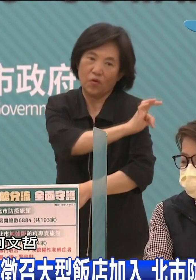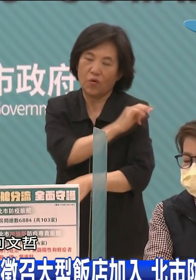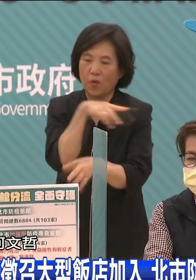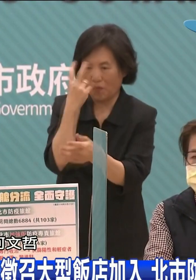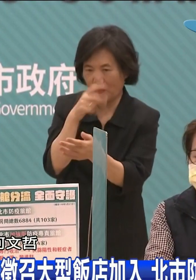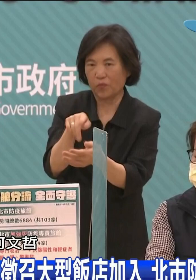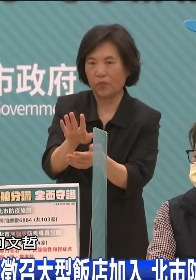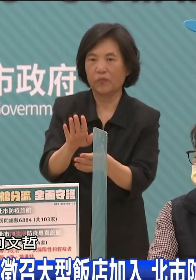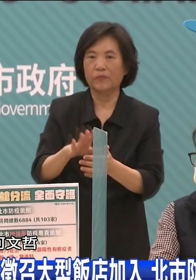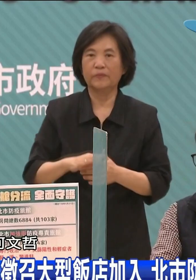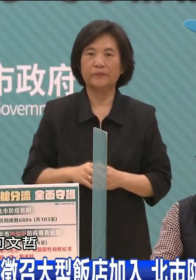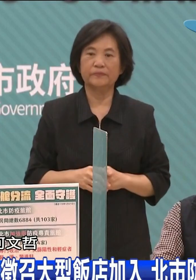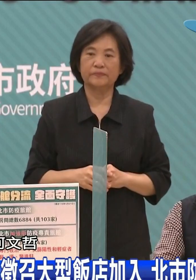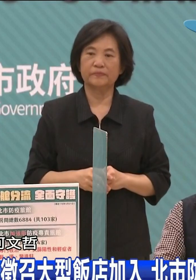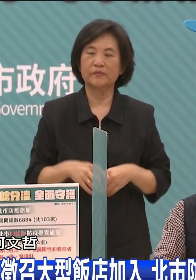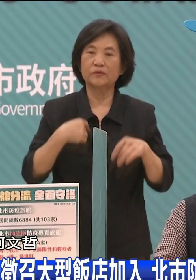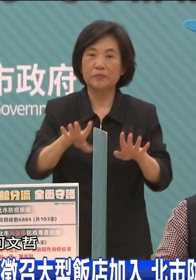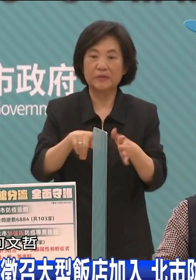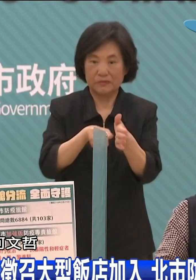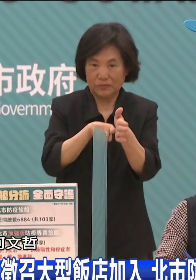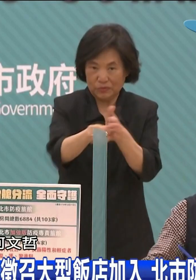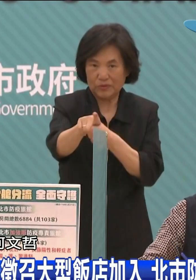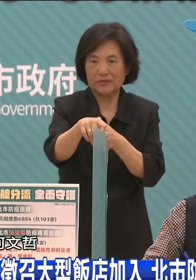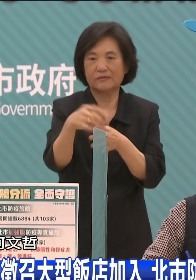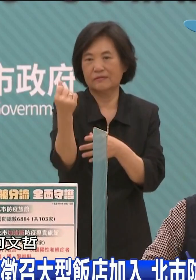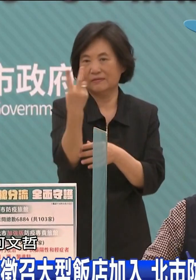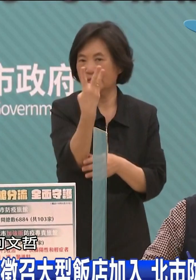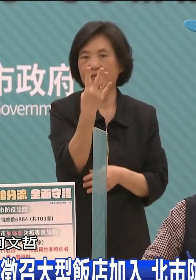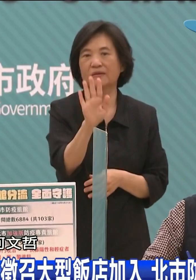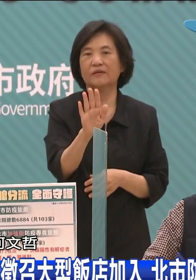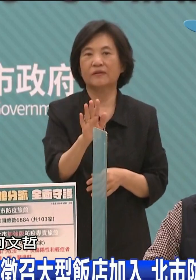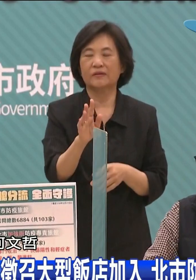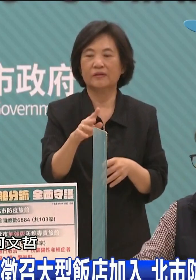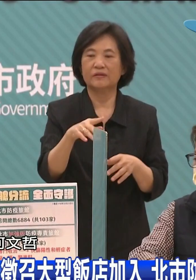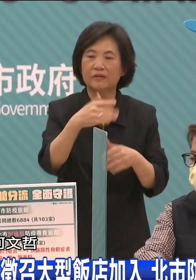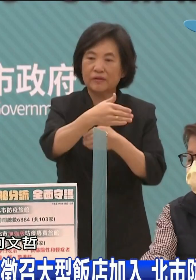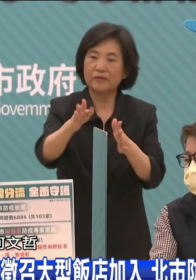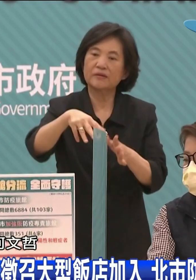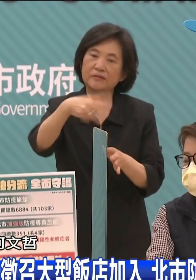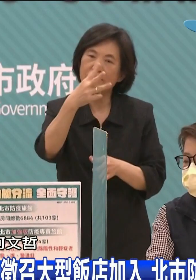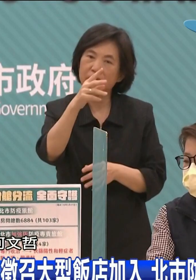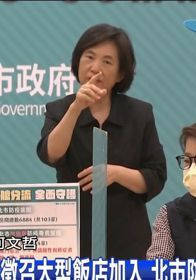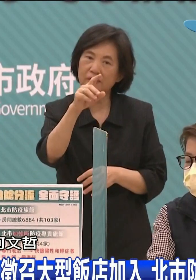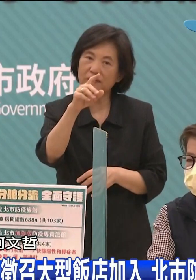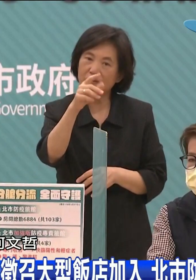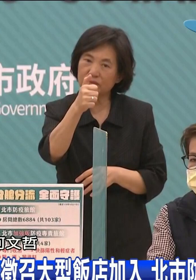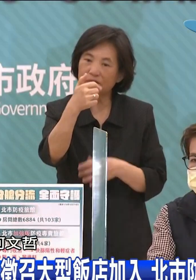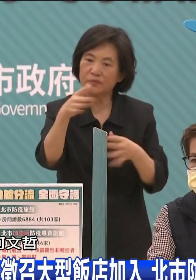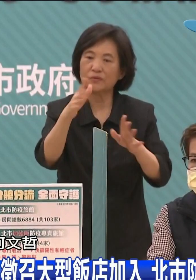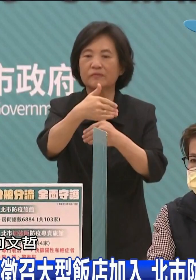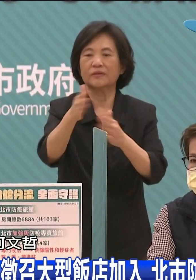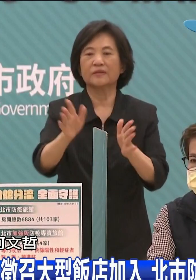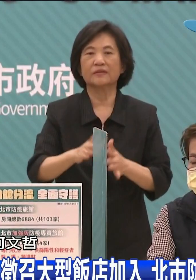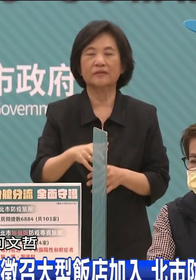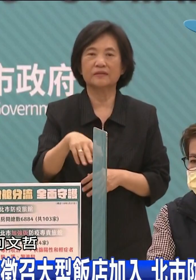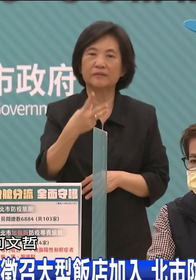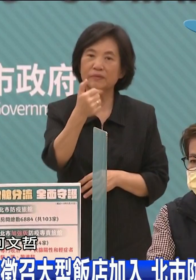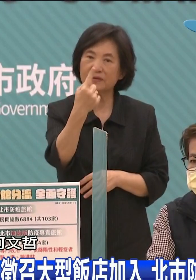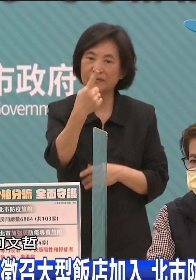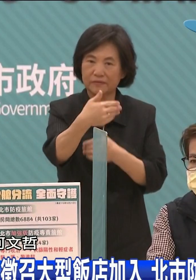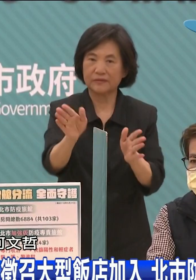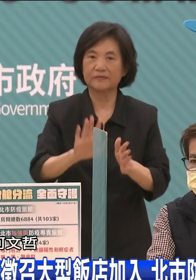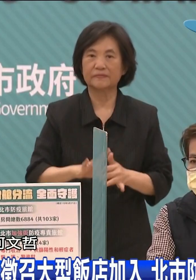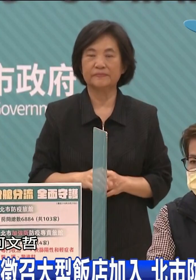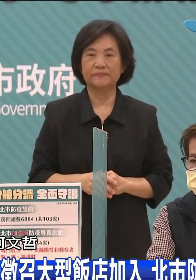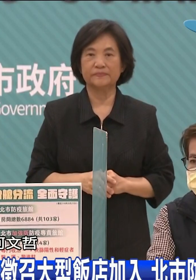么现在我们已经有4家转成了，现在有351个房间。那其实我们陆陆续续把一